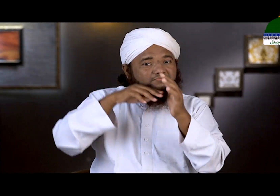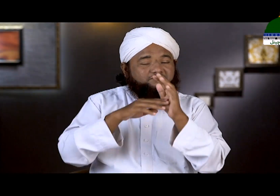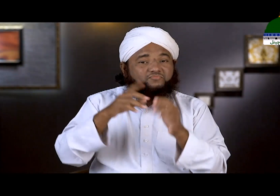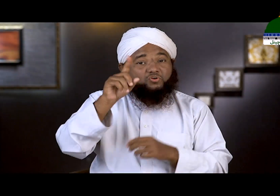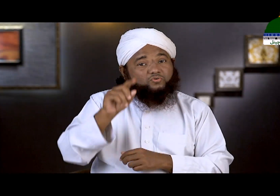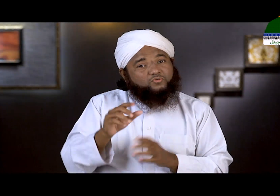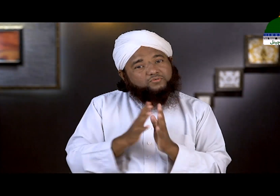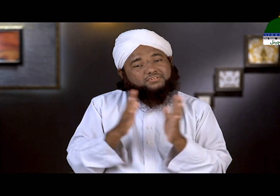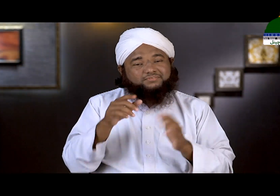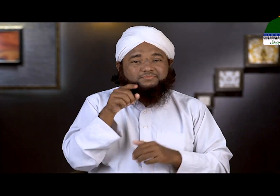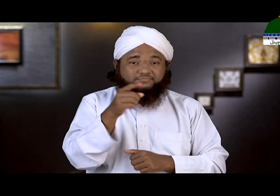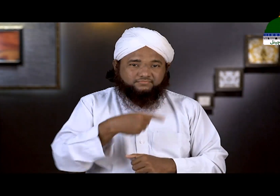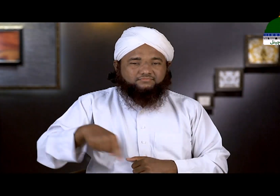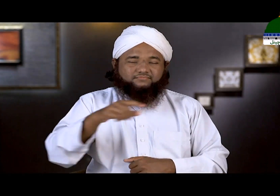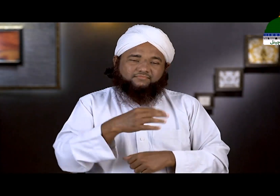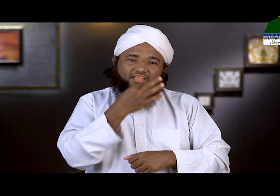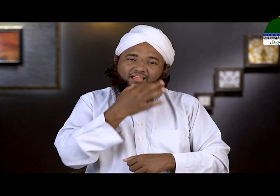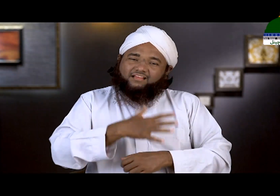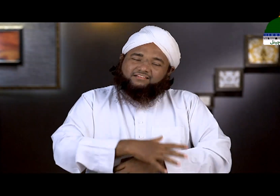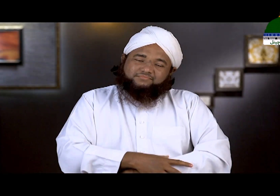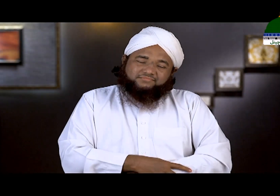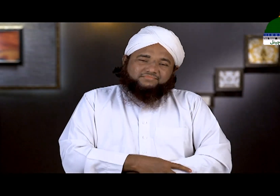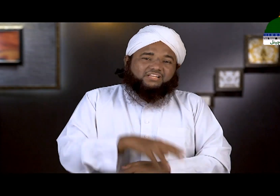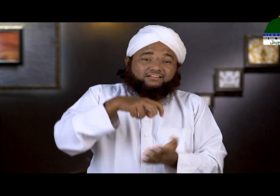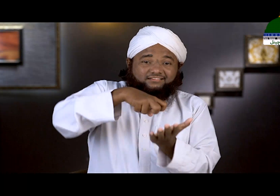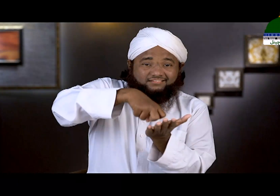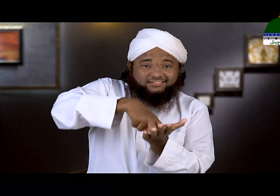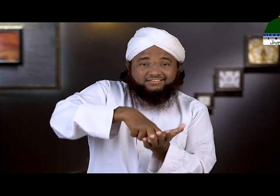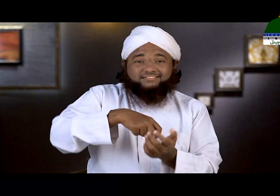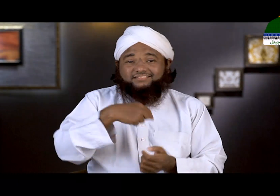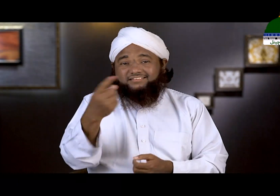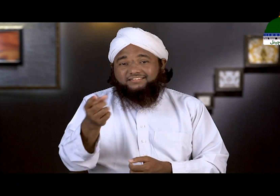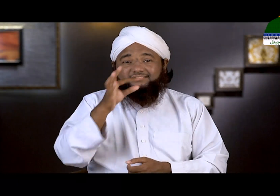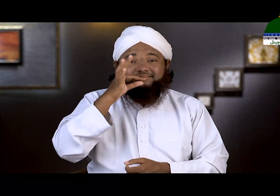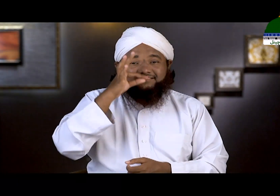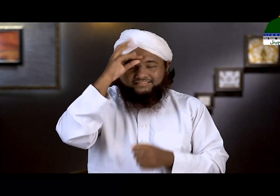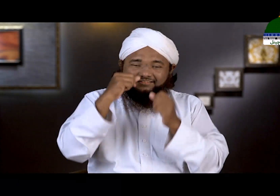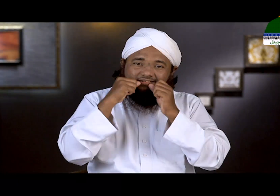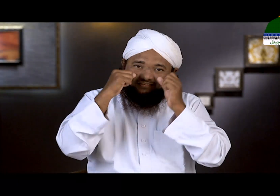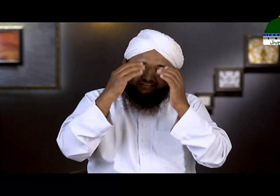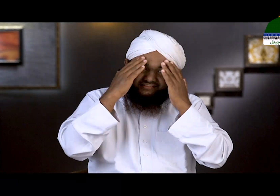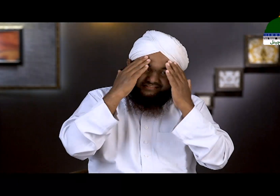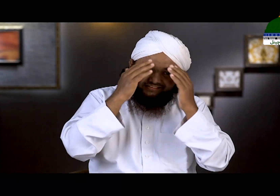کہ ہم نہایت کثرت سے بارگاہ رسالت میں درود و سلام عرض کرتے ہیں، اس کی برکت